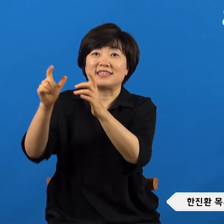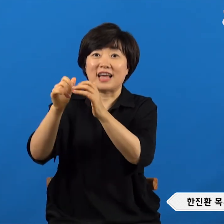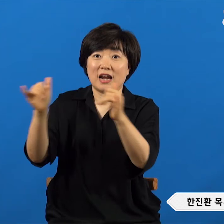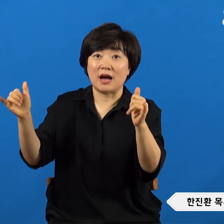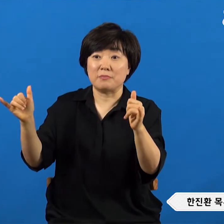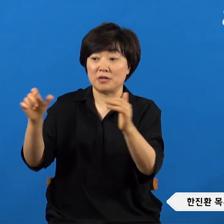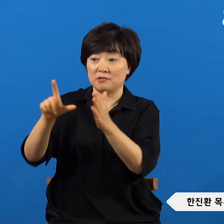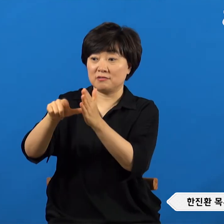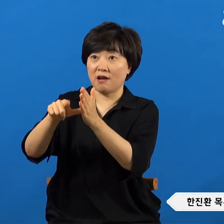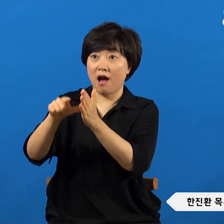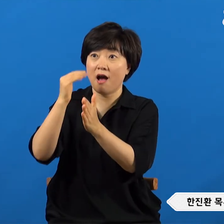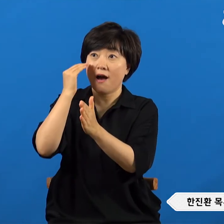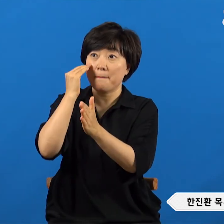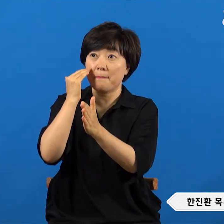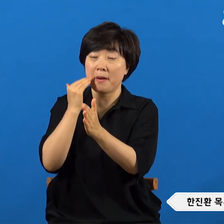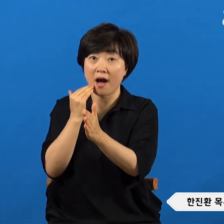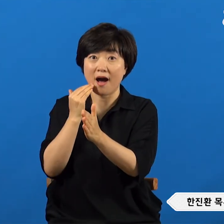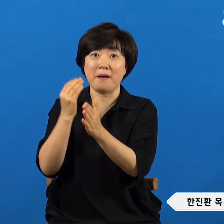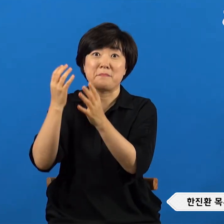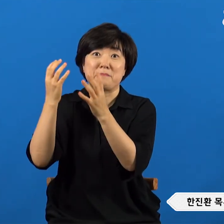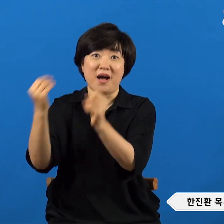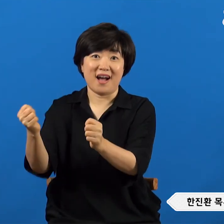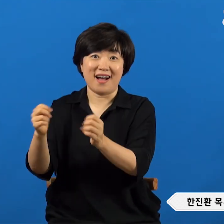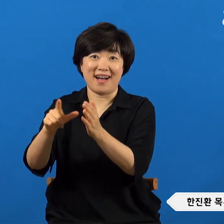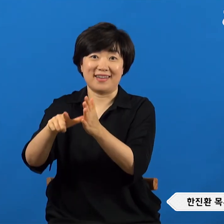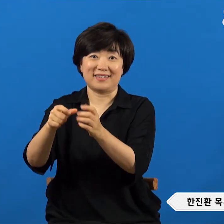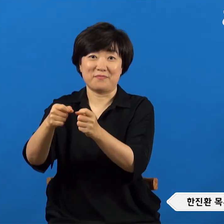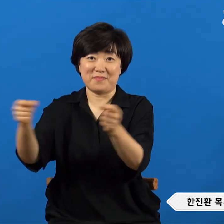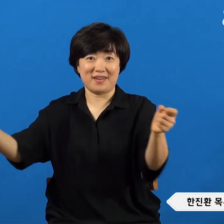후반전이 충분히 긴 시간이 될 것입니다.